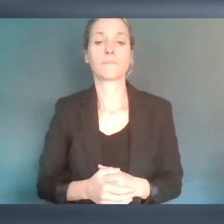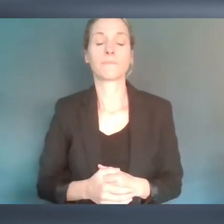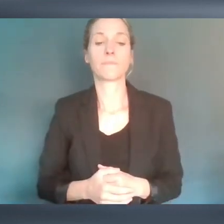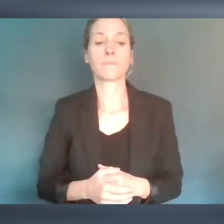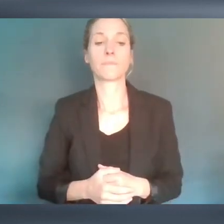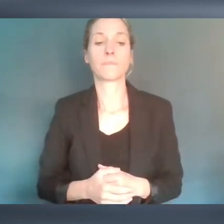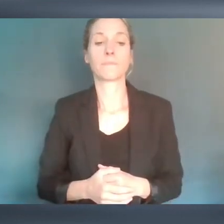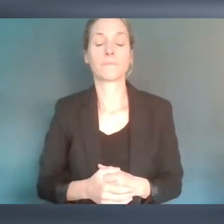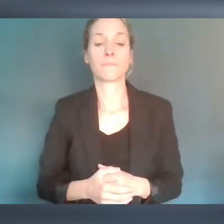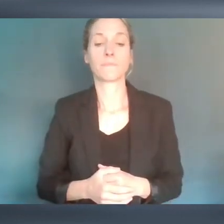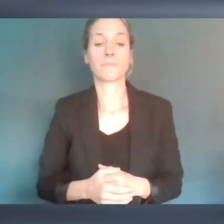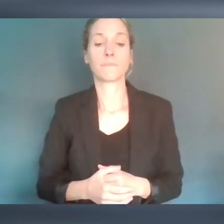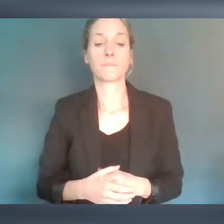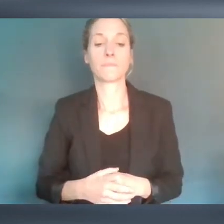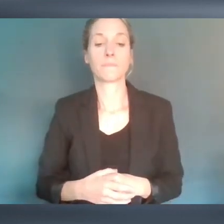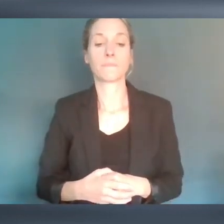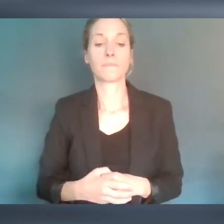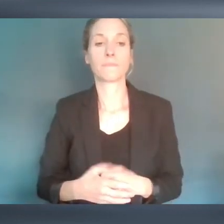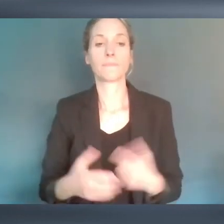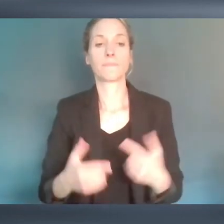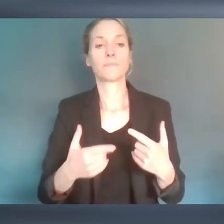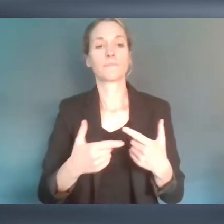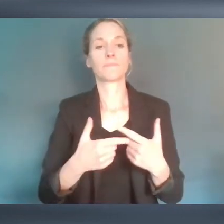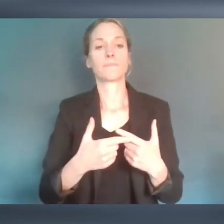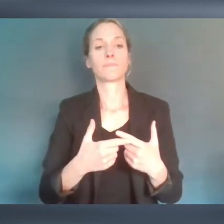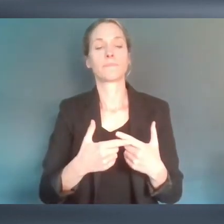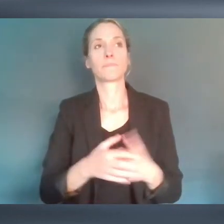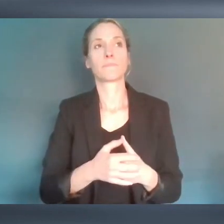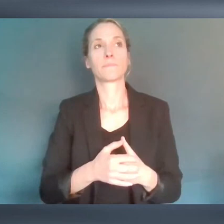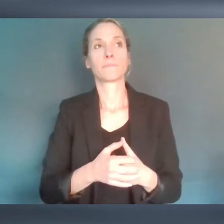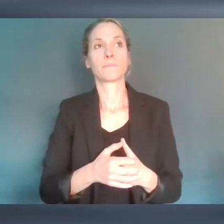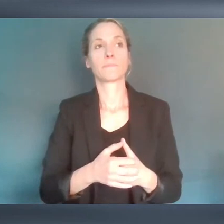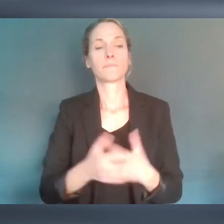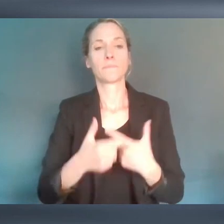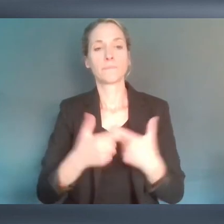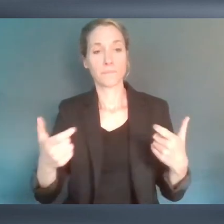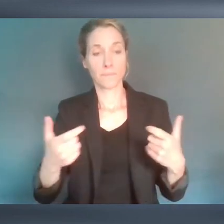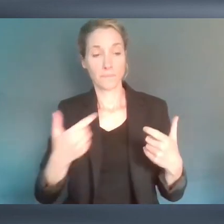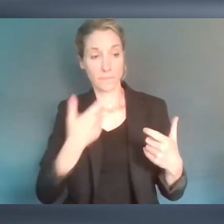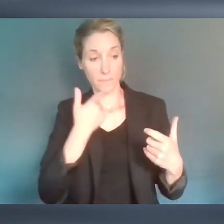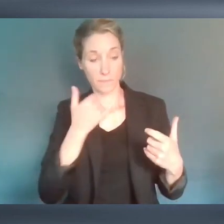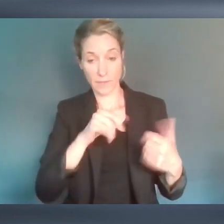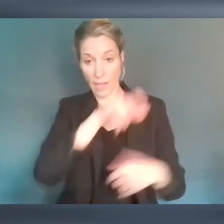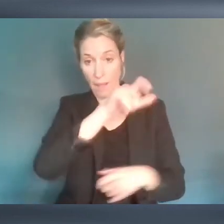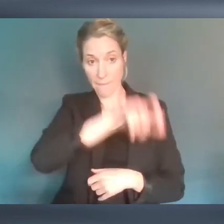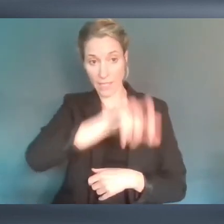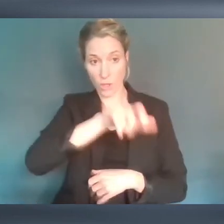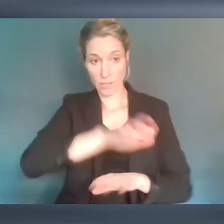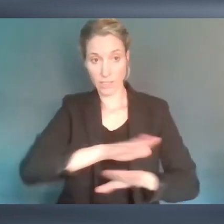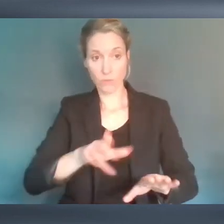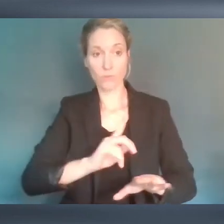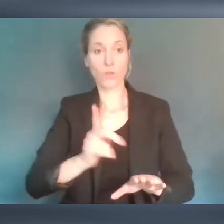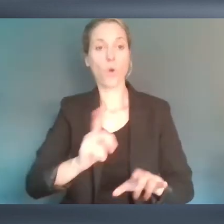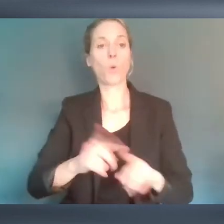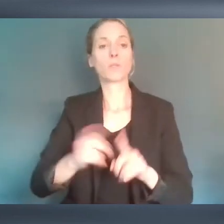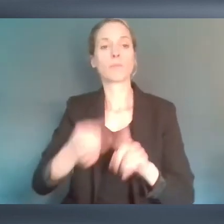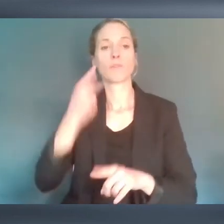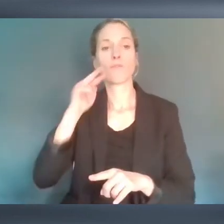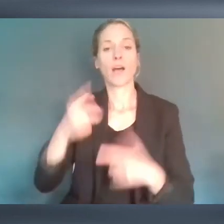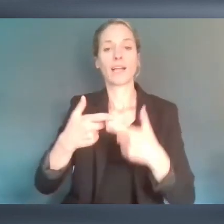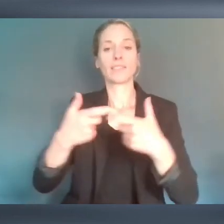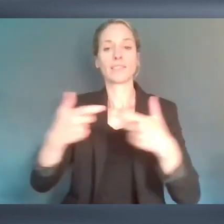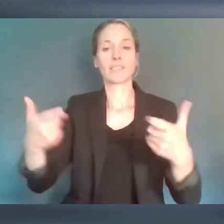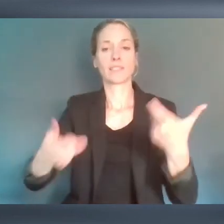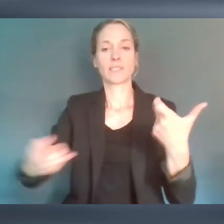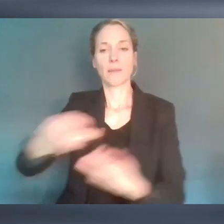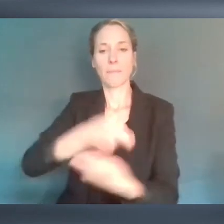est seulement en lien avec les gens et les individus. On doit aussi voir la diversité des marchés, des clients, des